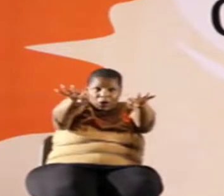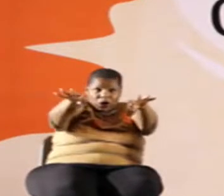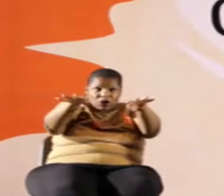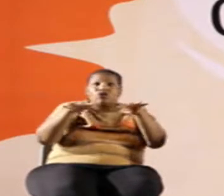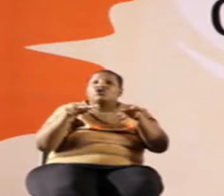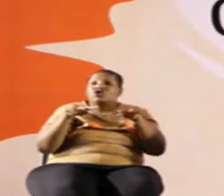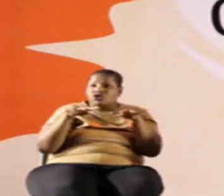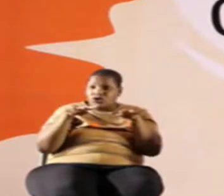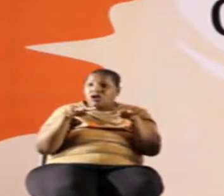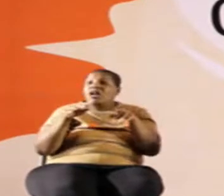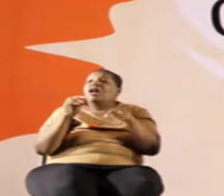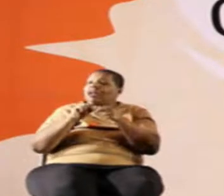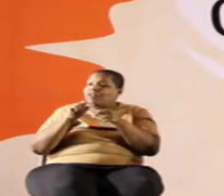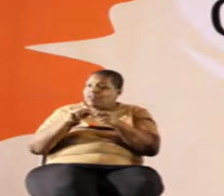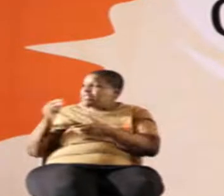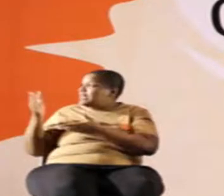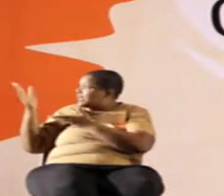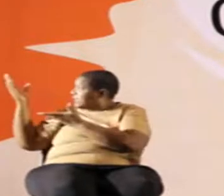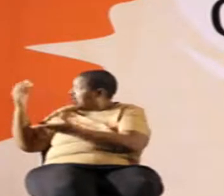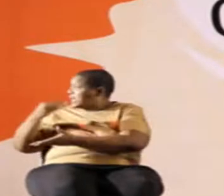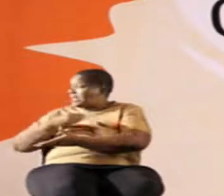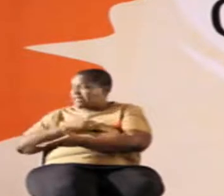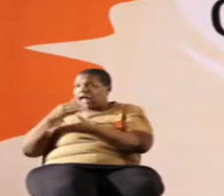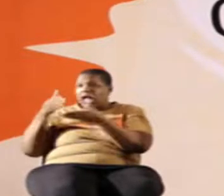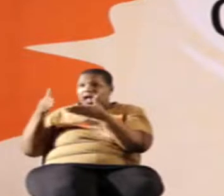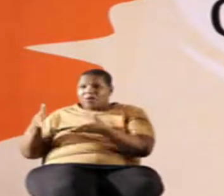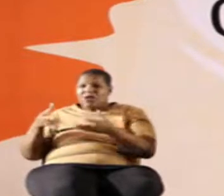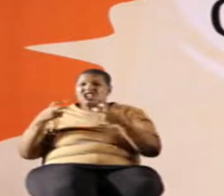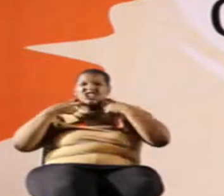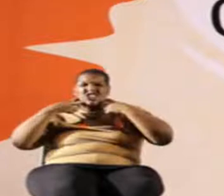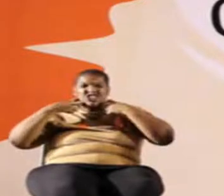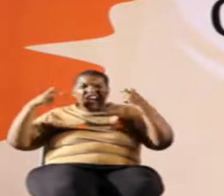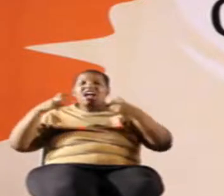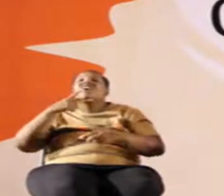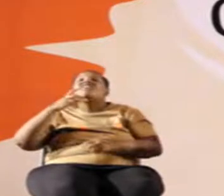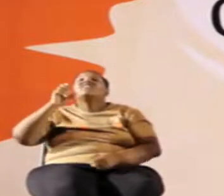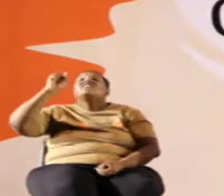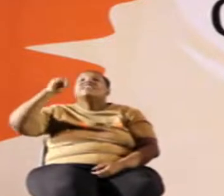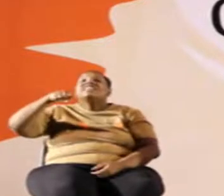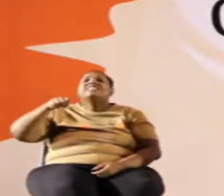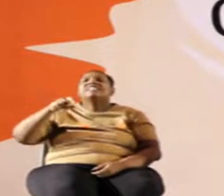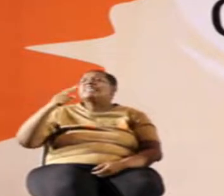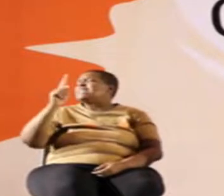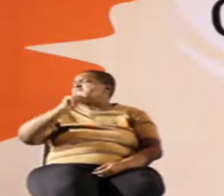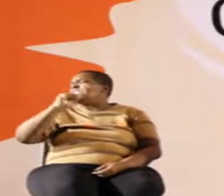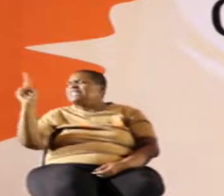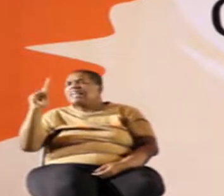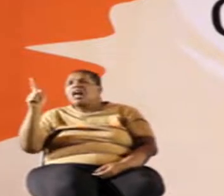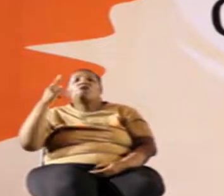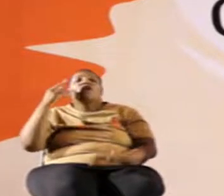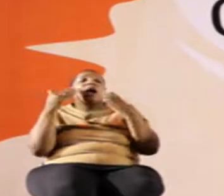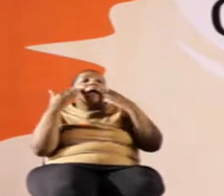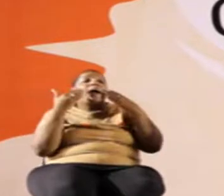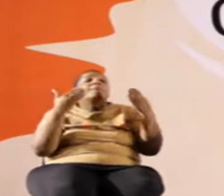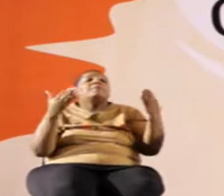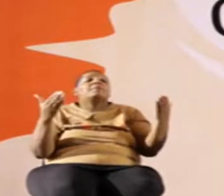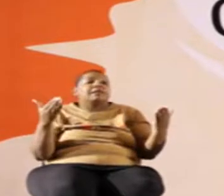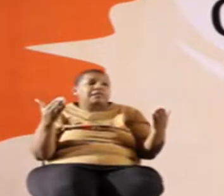ia para o auditório fazer essa participação de forma ruidosa, dizer sim ou não ao que estava sendo